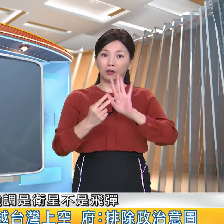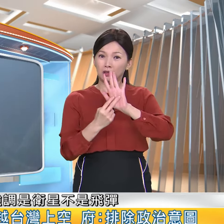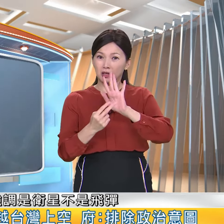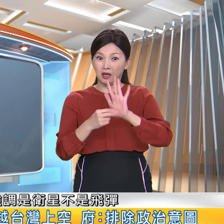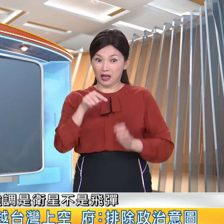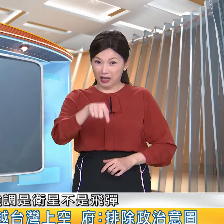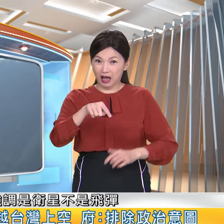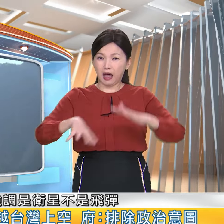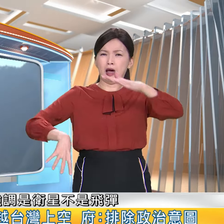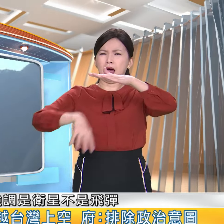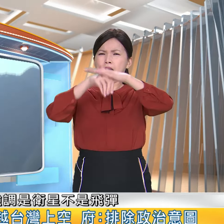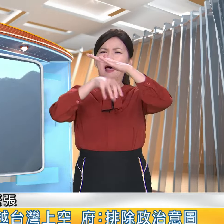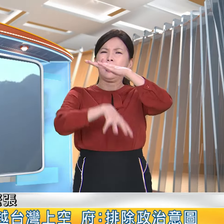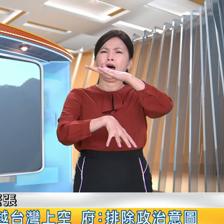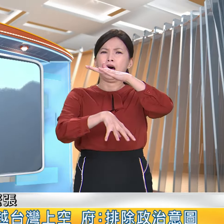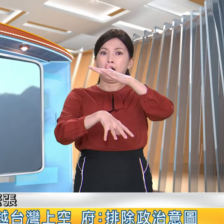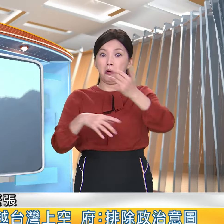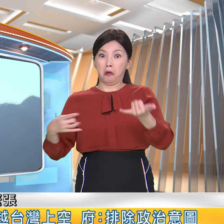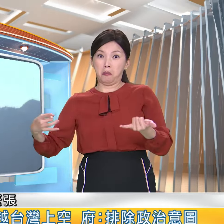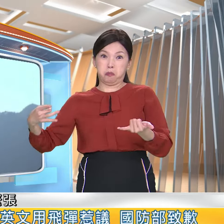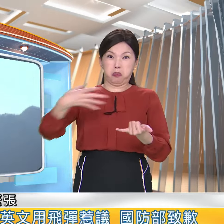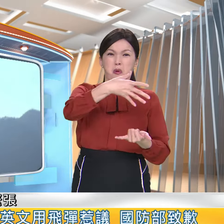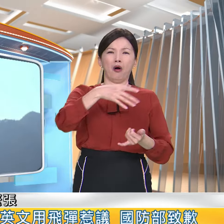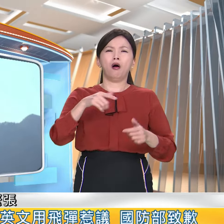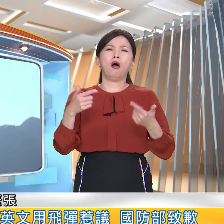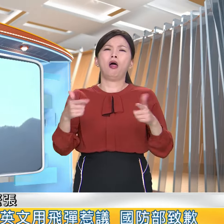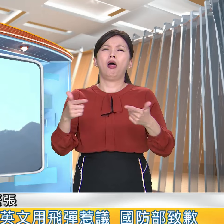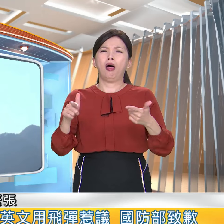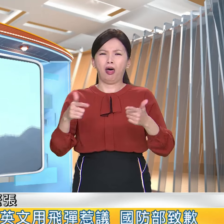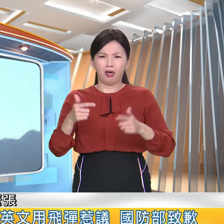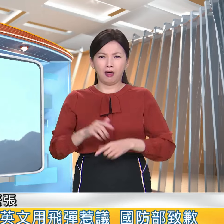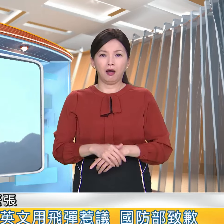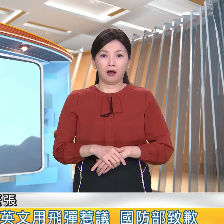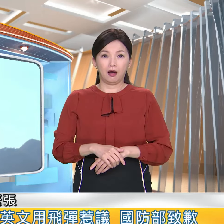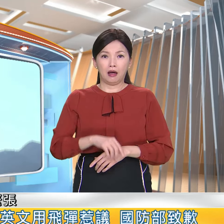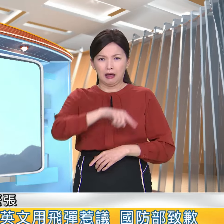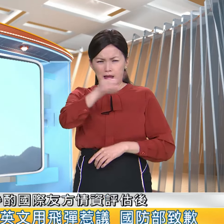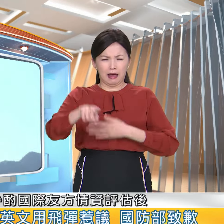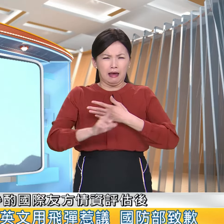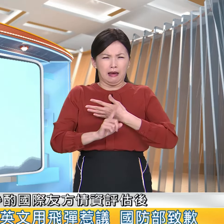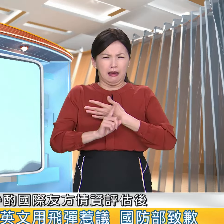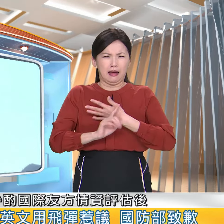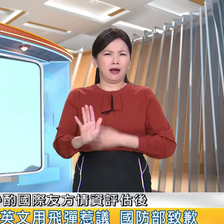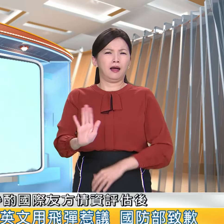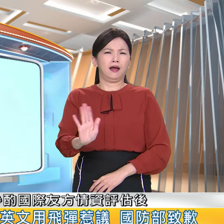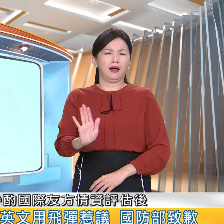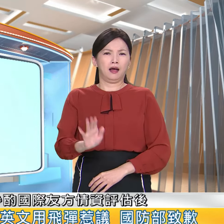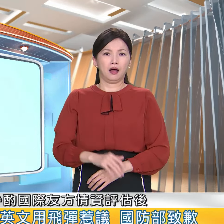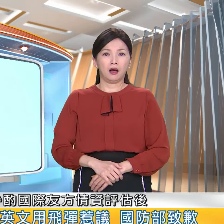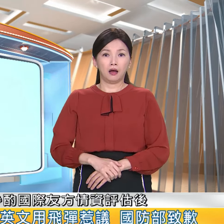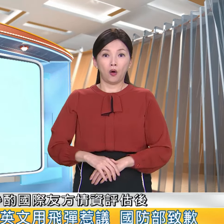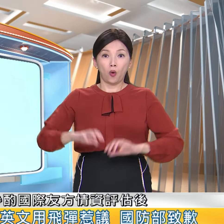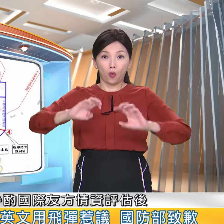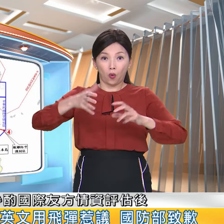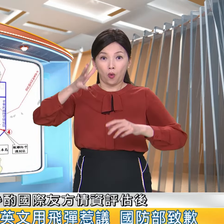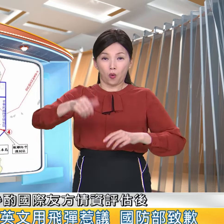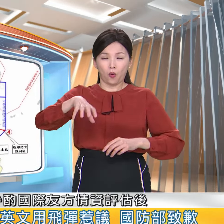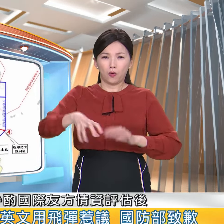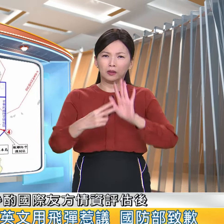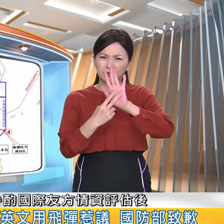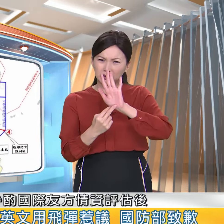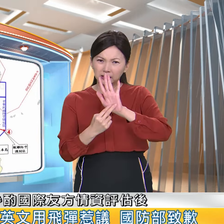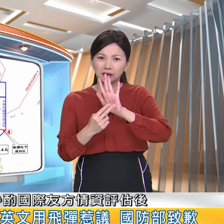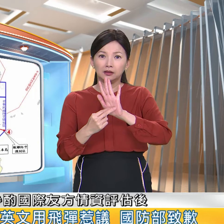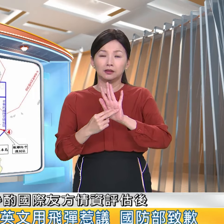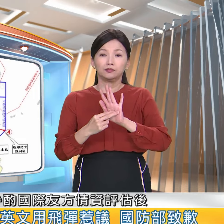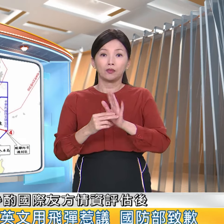弹，要民众不要紧张。总统府研判，参酌国际友